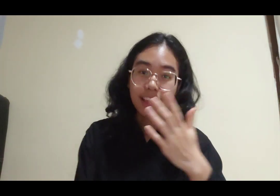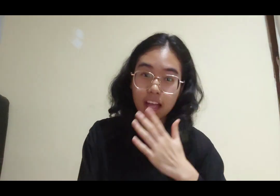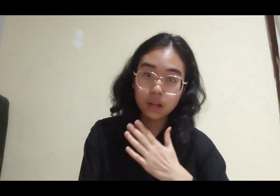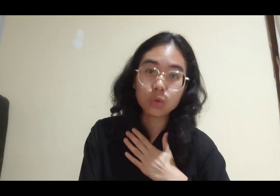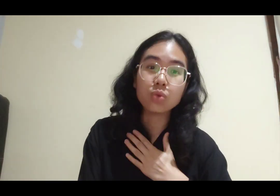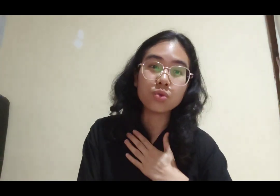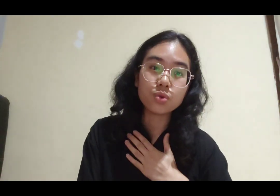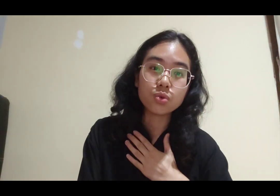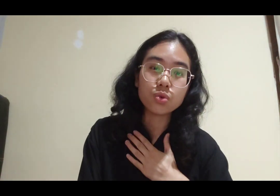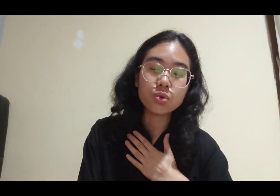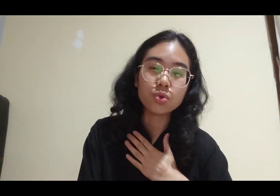besertaku.